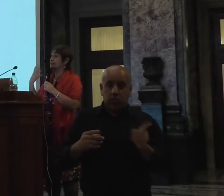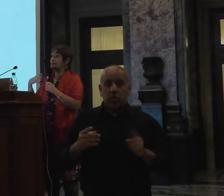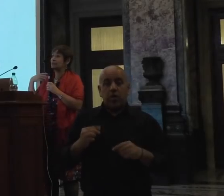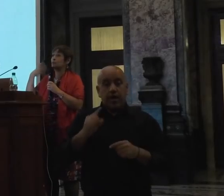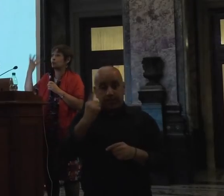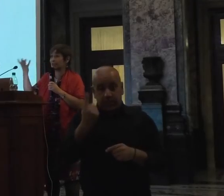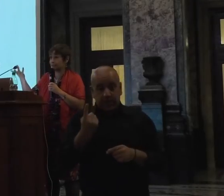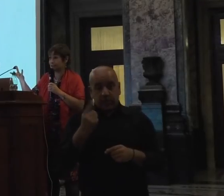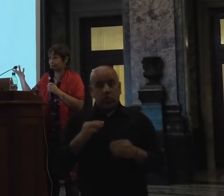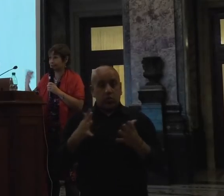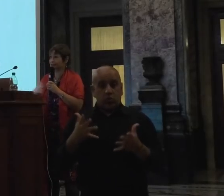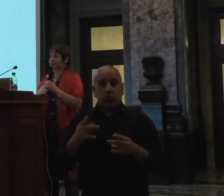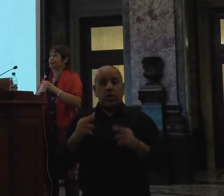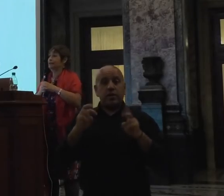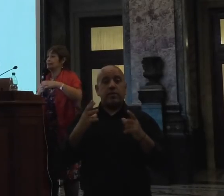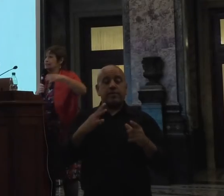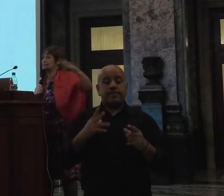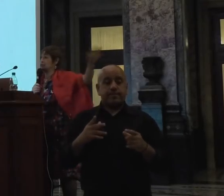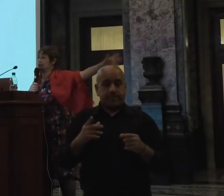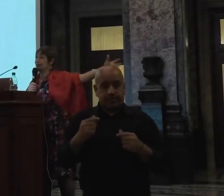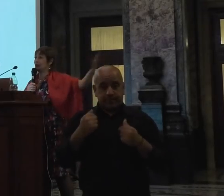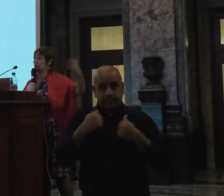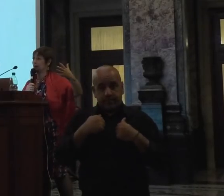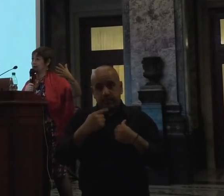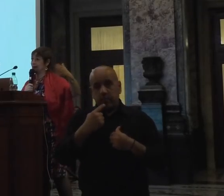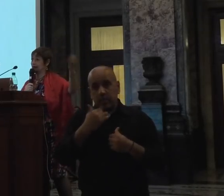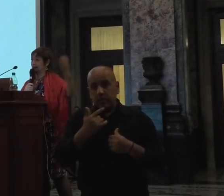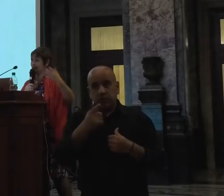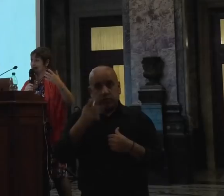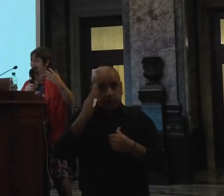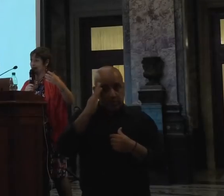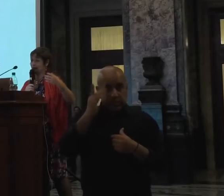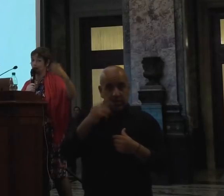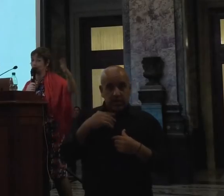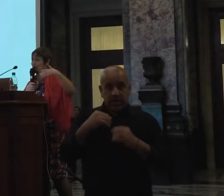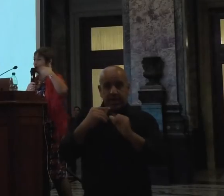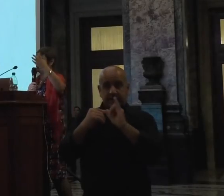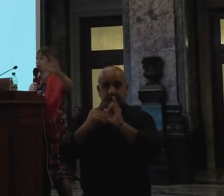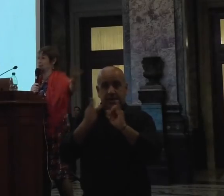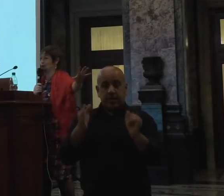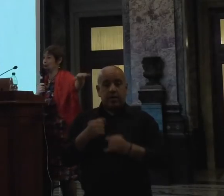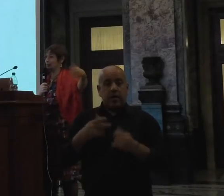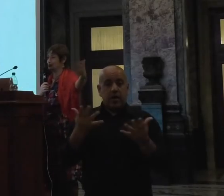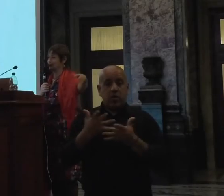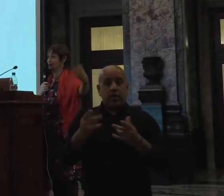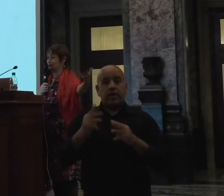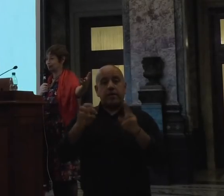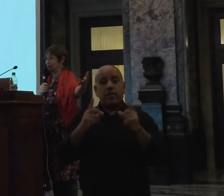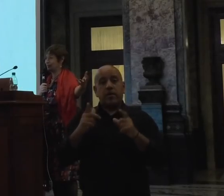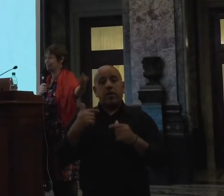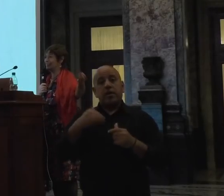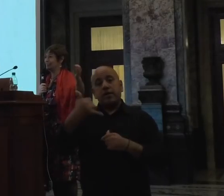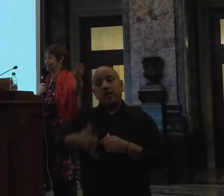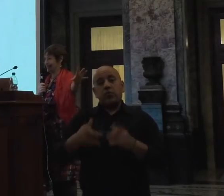está determinado por las metas. Es decir, si yo sé que algo va a pasar a mi izquierda, o por ejemplo ahora me llama mucho la atención tener